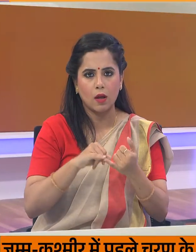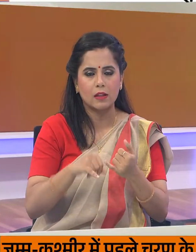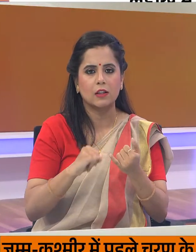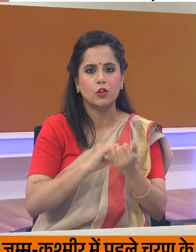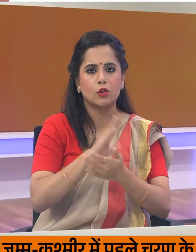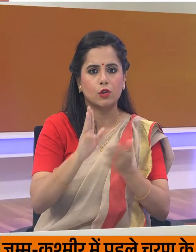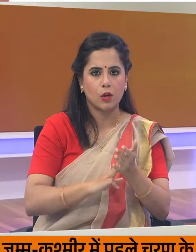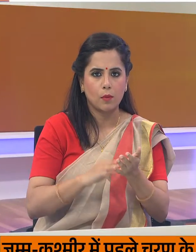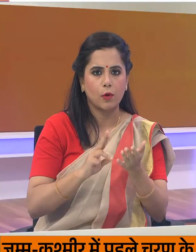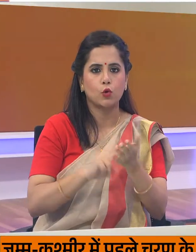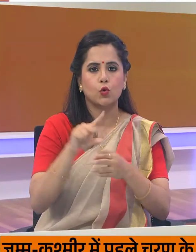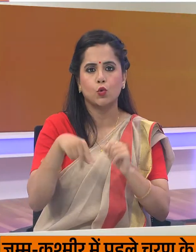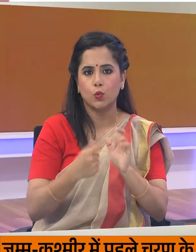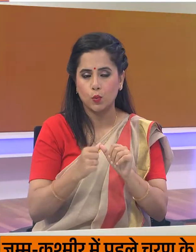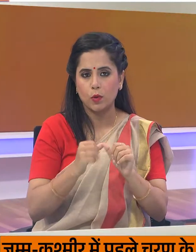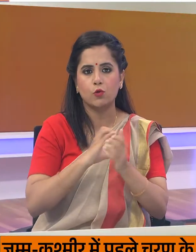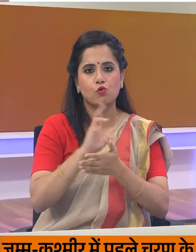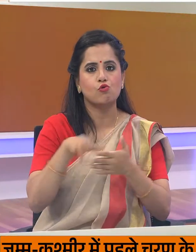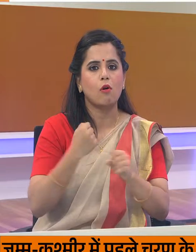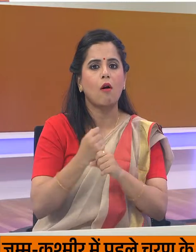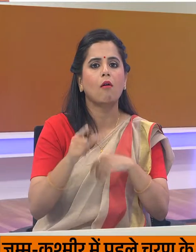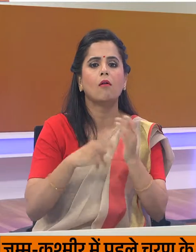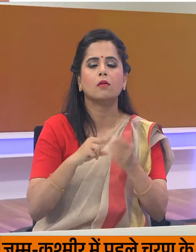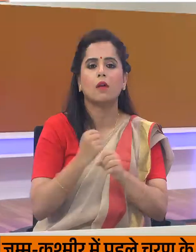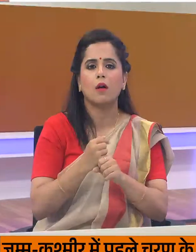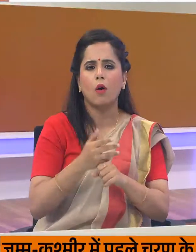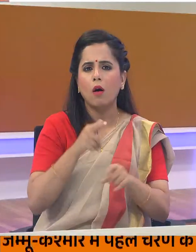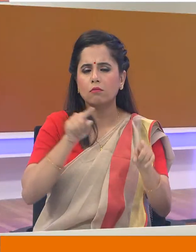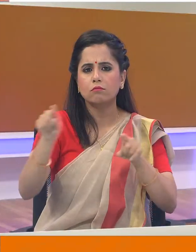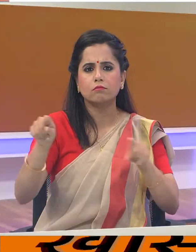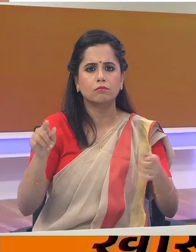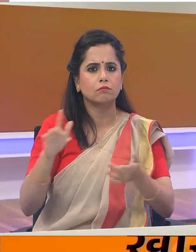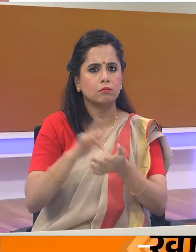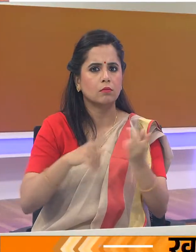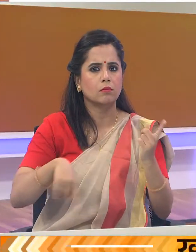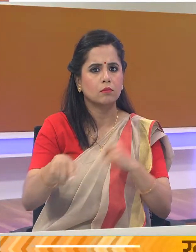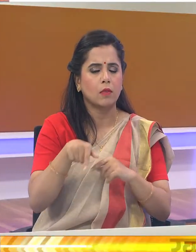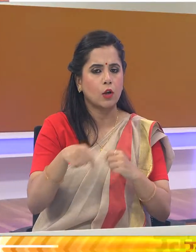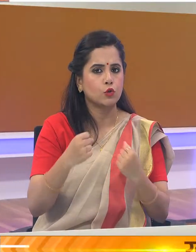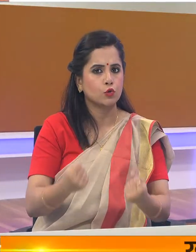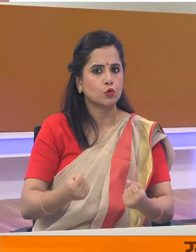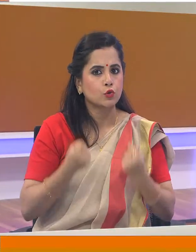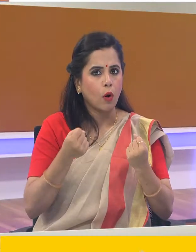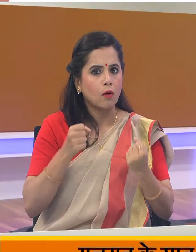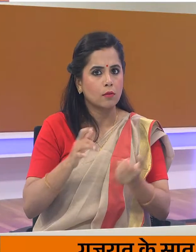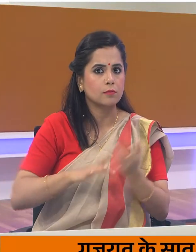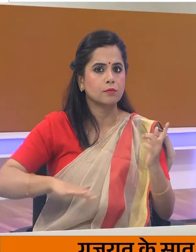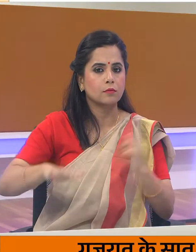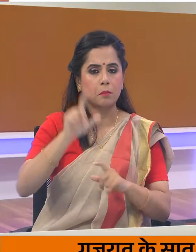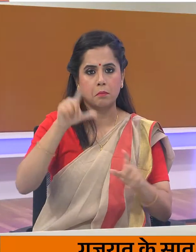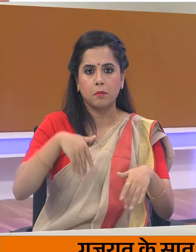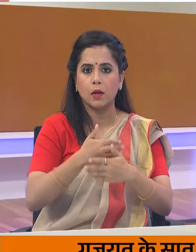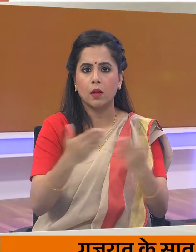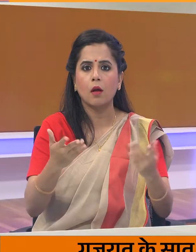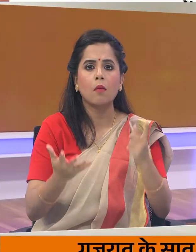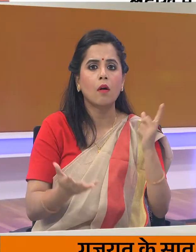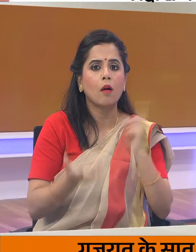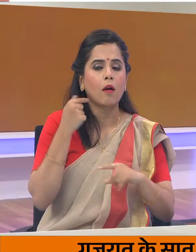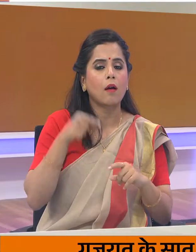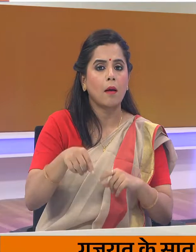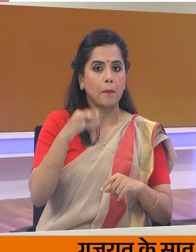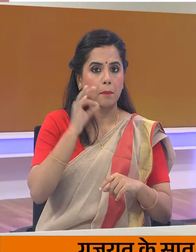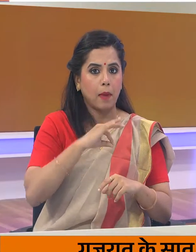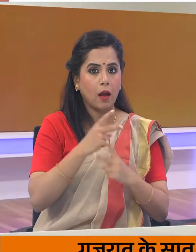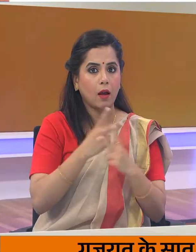शाम, नुब्रा और चांगथांग हर कोने में शासन को मजबूत करके लोगों को मिलने वाले लाभों